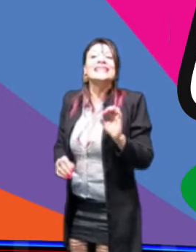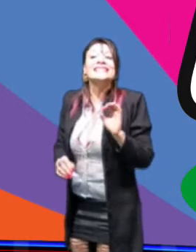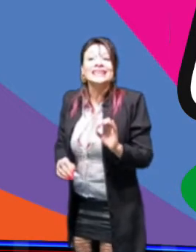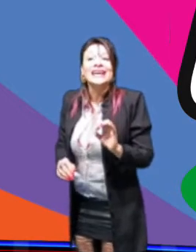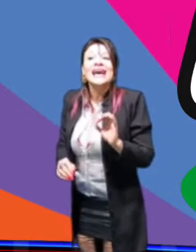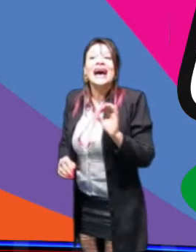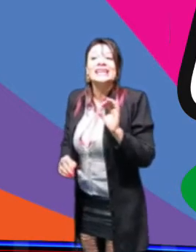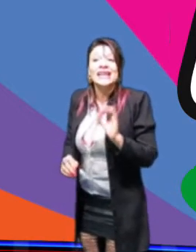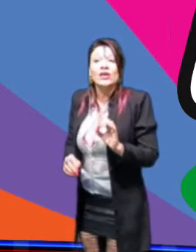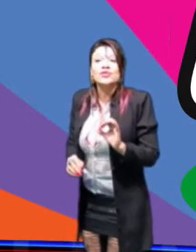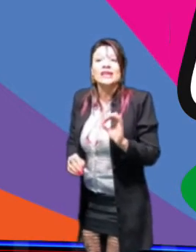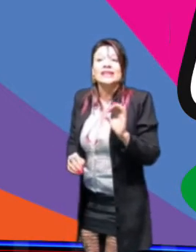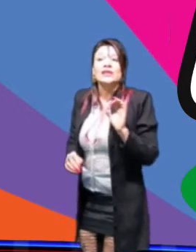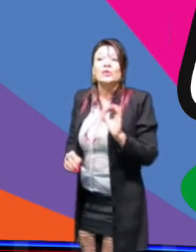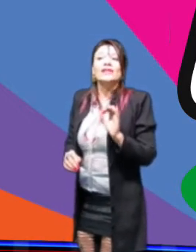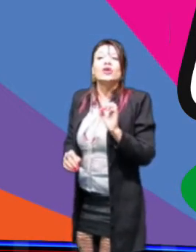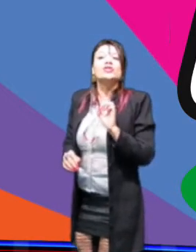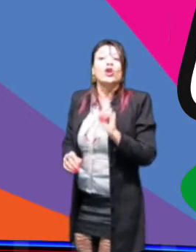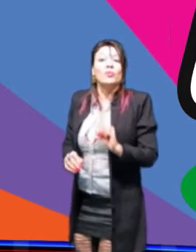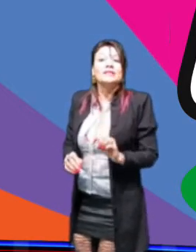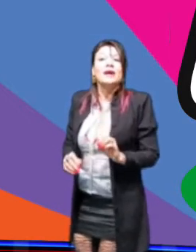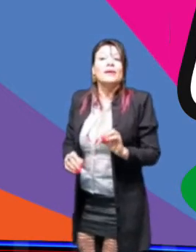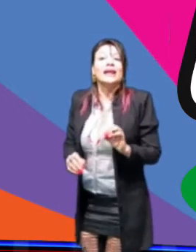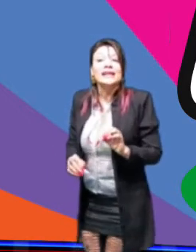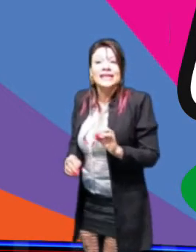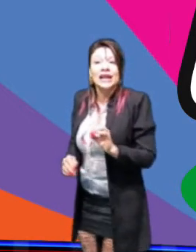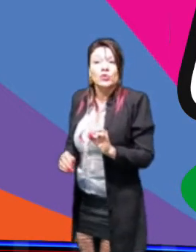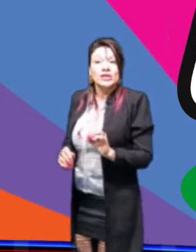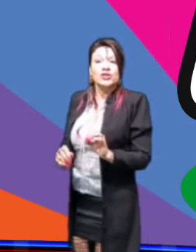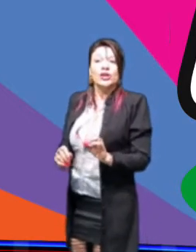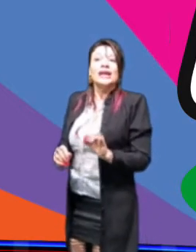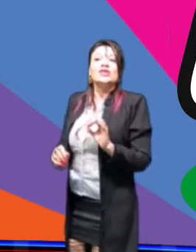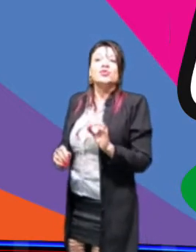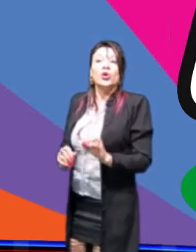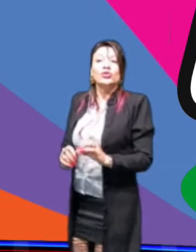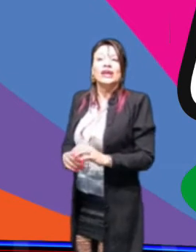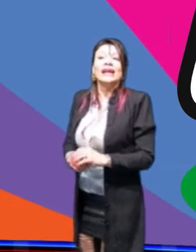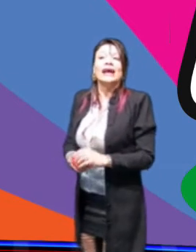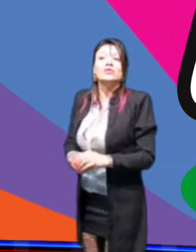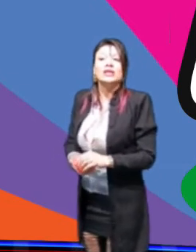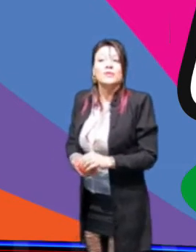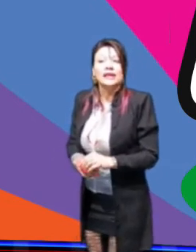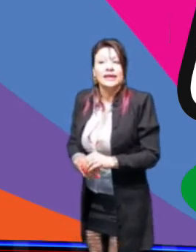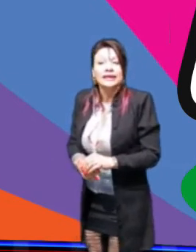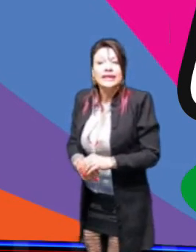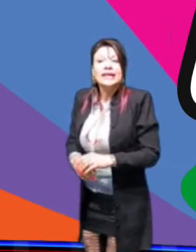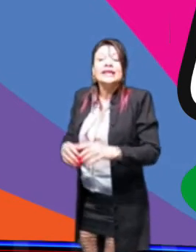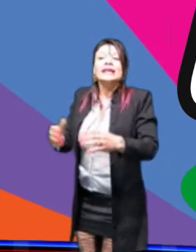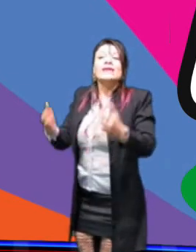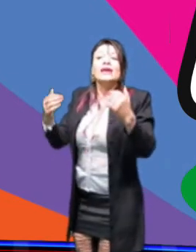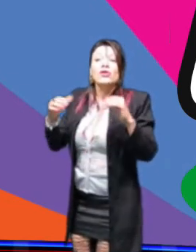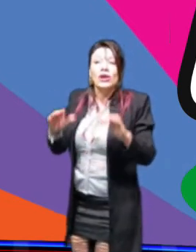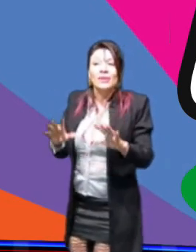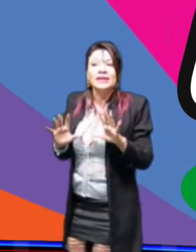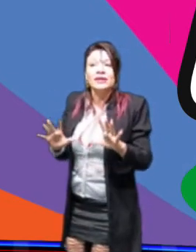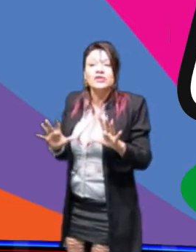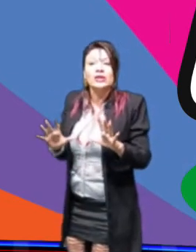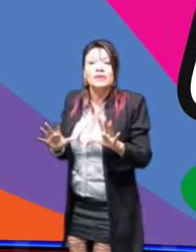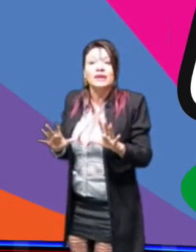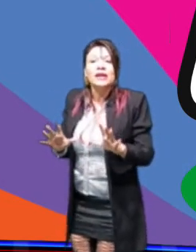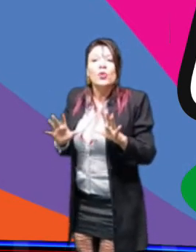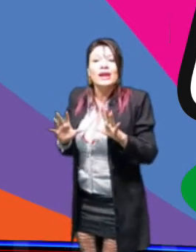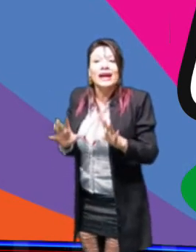chat hallados en el celular de José López para realizar la acusación en su contra en la causa de Vialidad. Y reveló a partir de eso